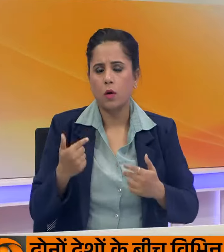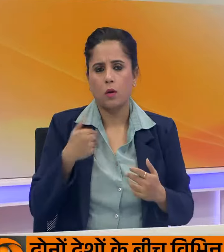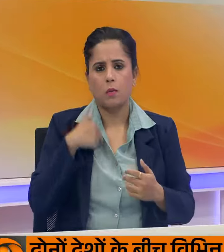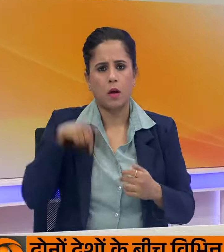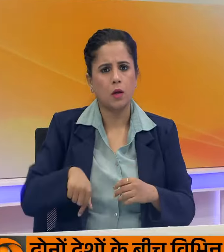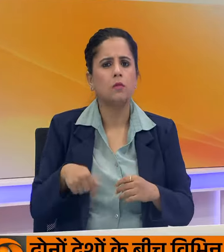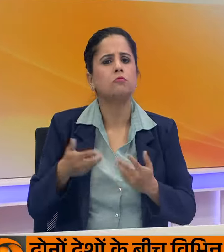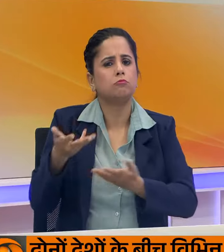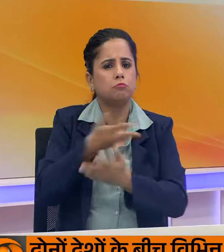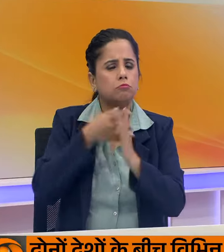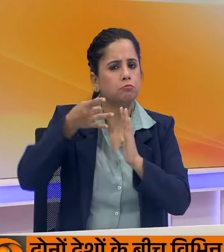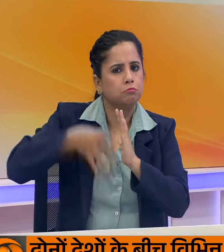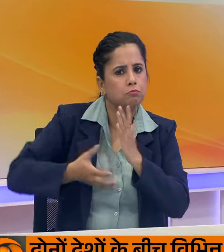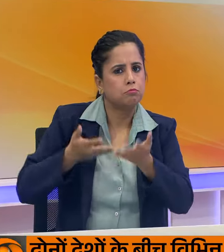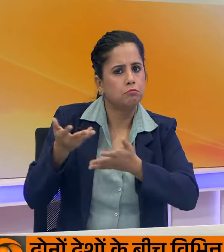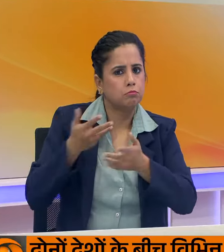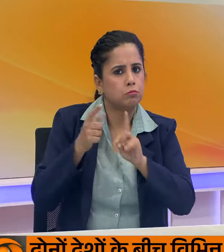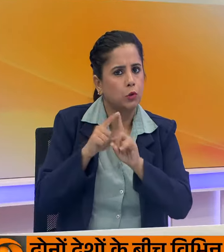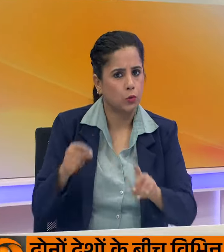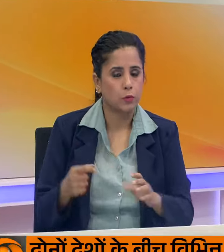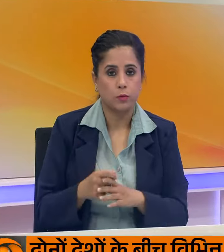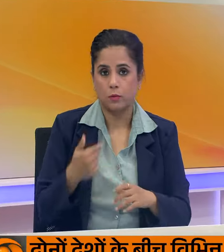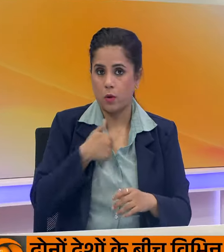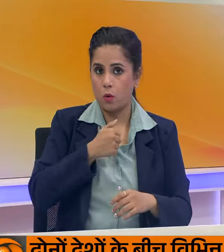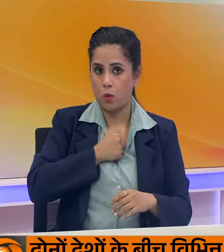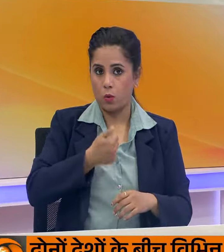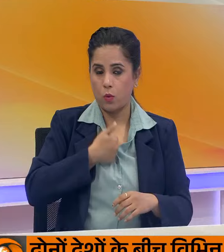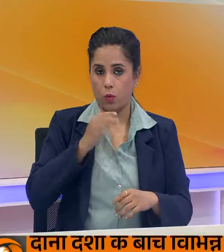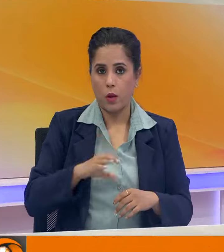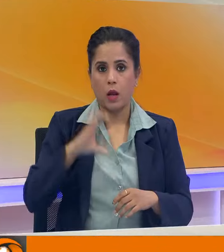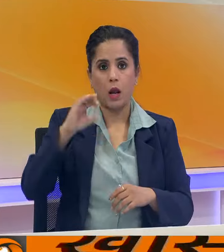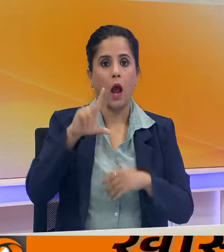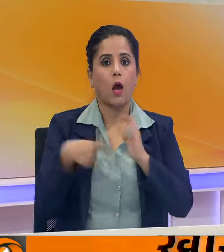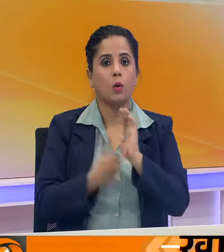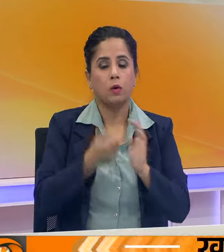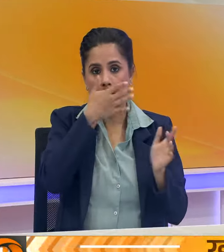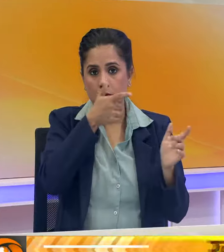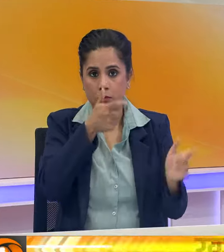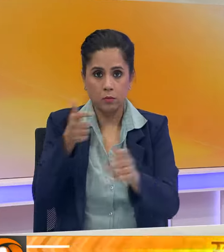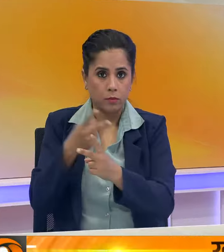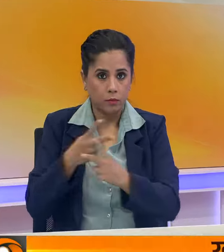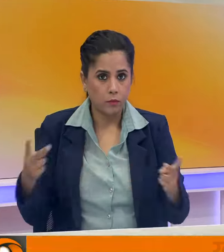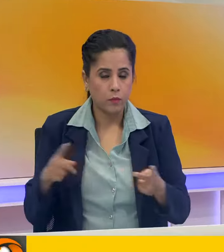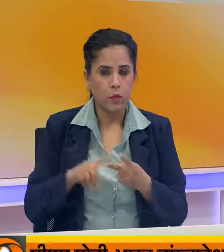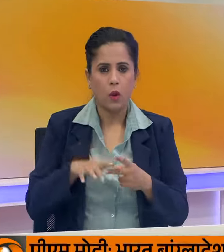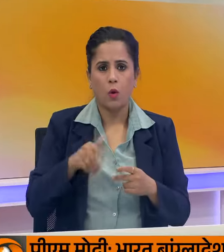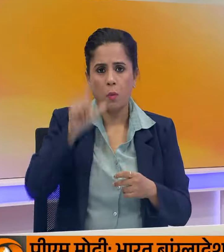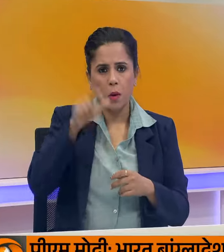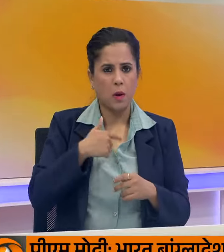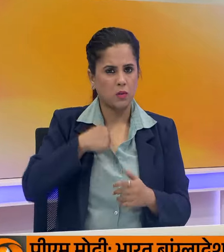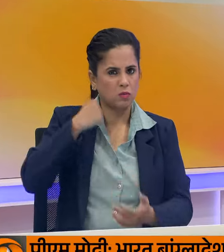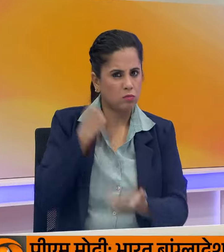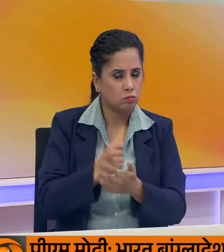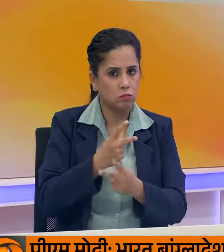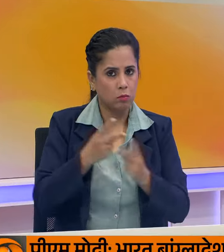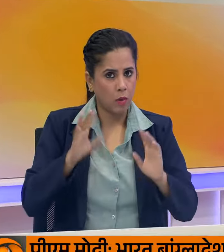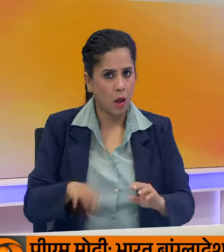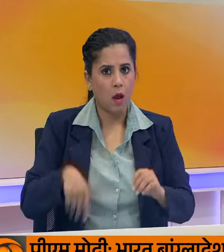से चर्चा हुई हमने काउंटर टेररिज्म कट्टरवाद और